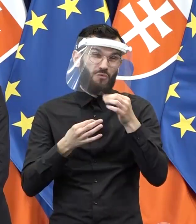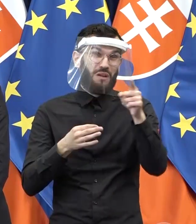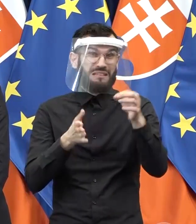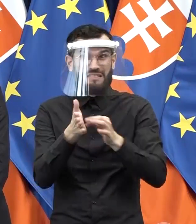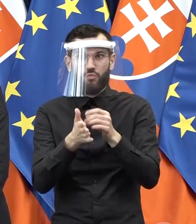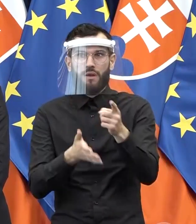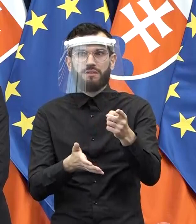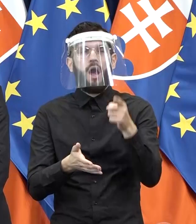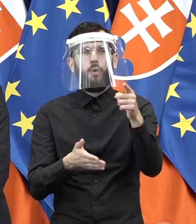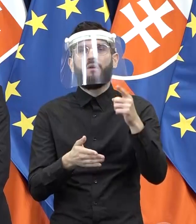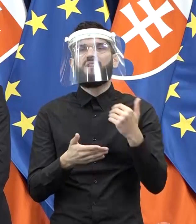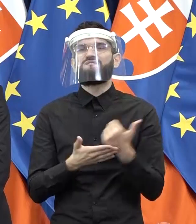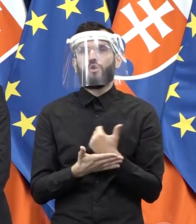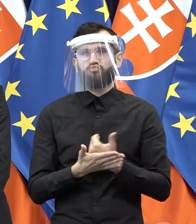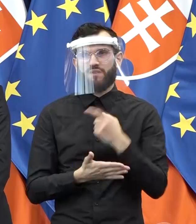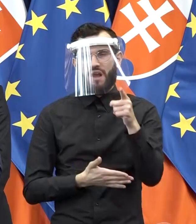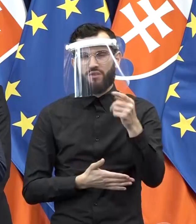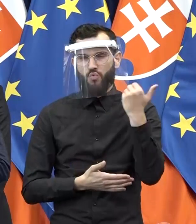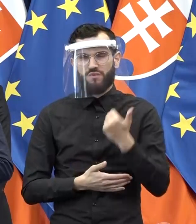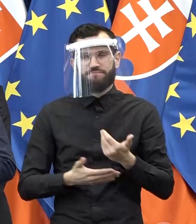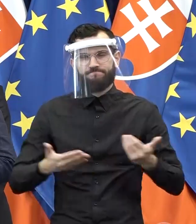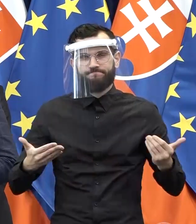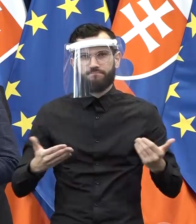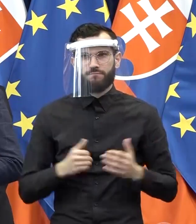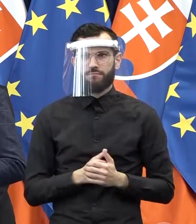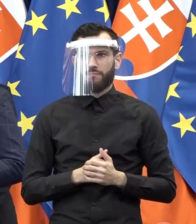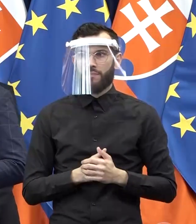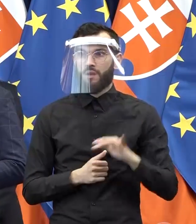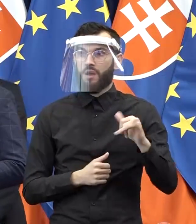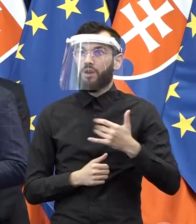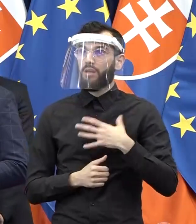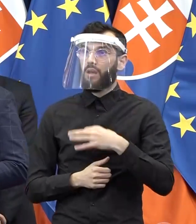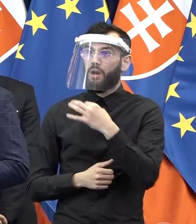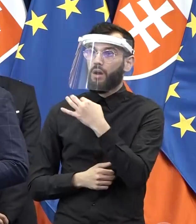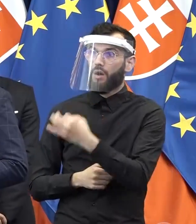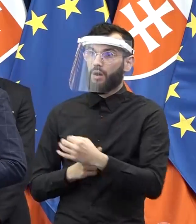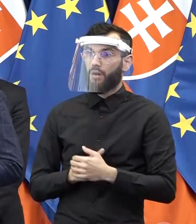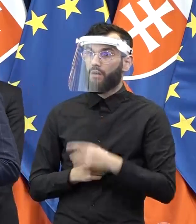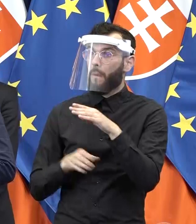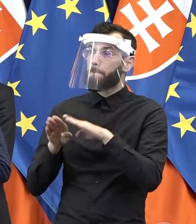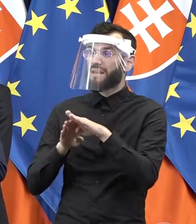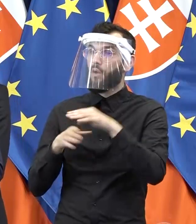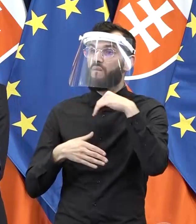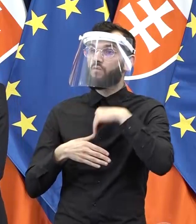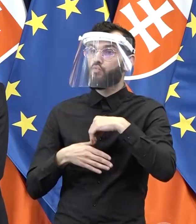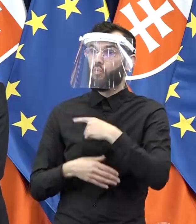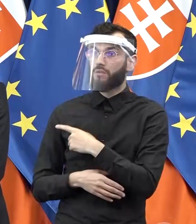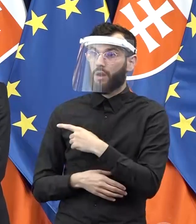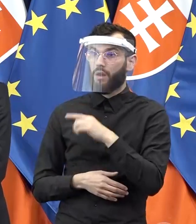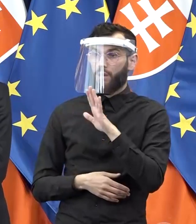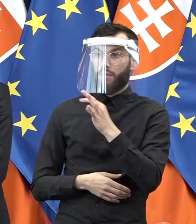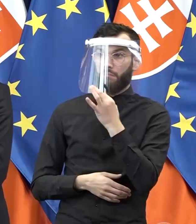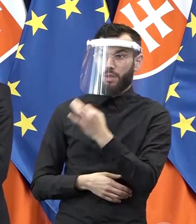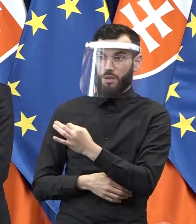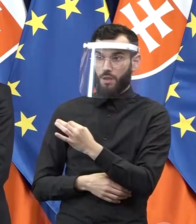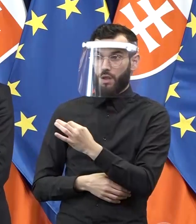dosť za zneužívanie takýchto ľudí. Ešte poprosím pána, ďakujem pána ministra vnútra. Máte už